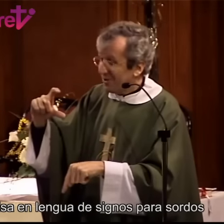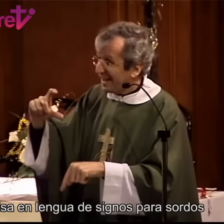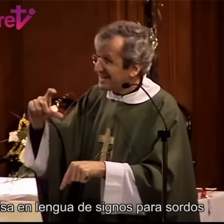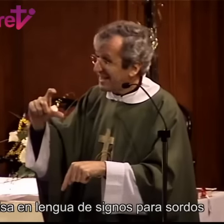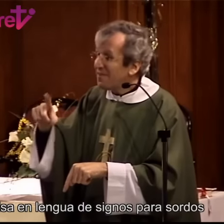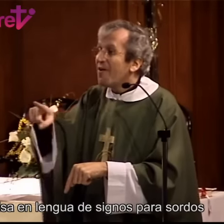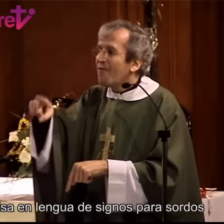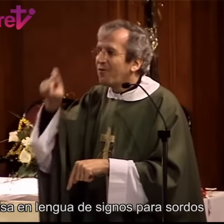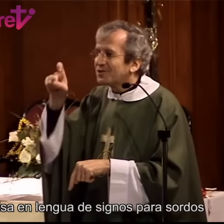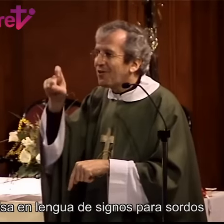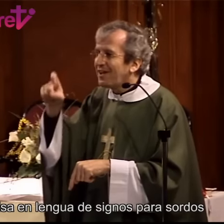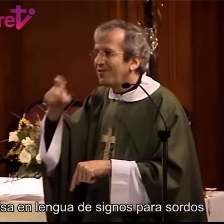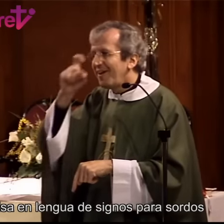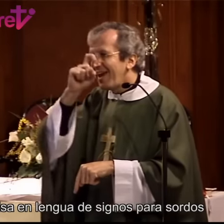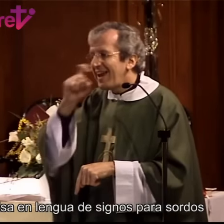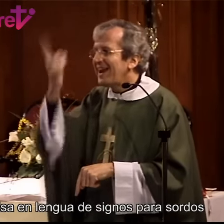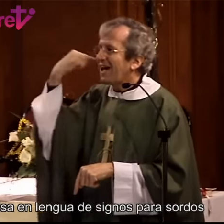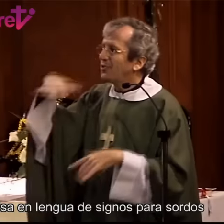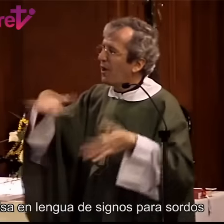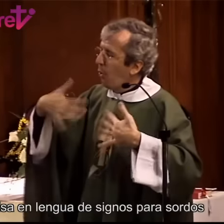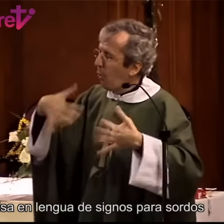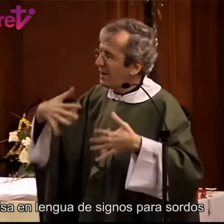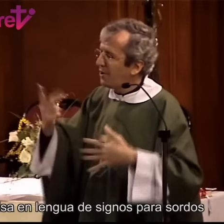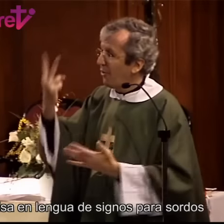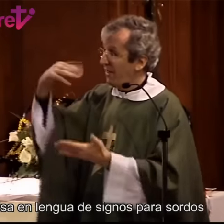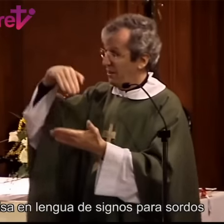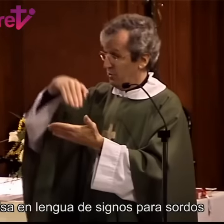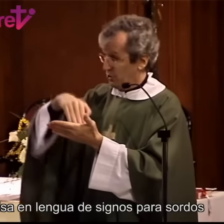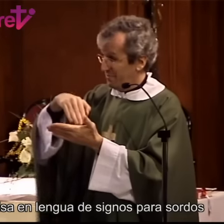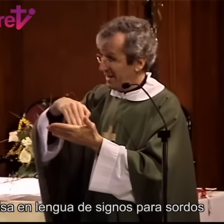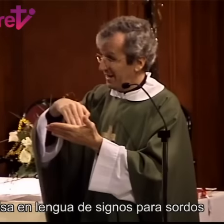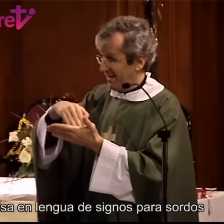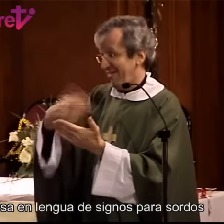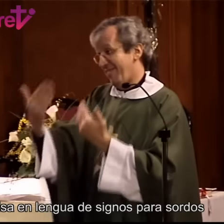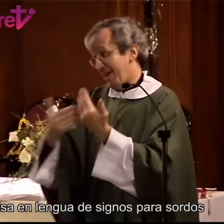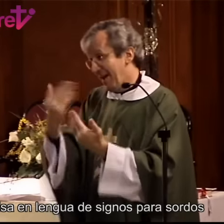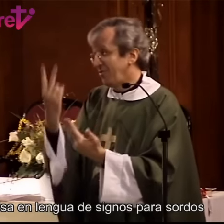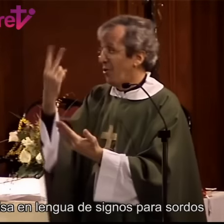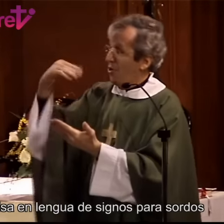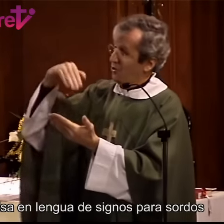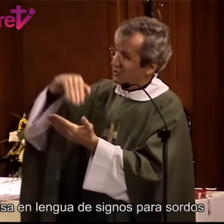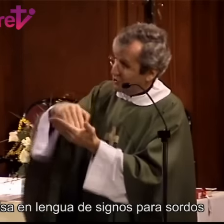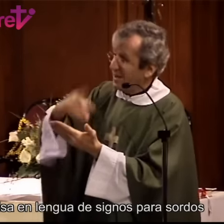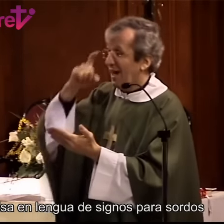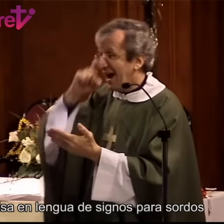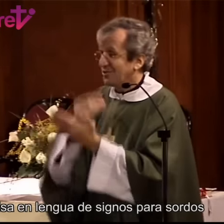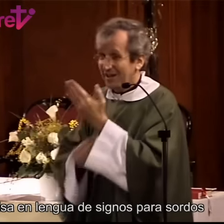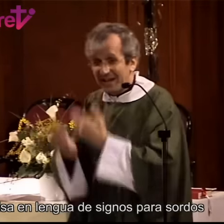este fue escogido en el año del jubileo del 2000, celebrando los 2000 años del nacimiento